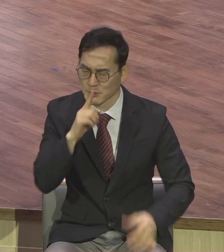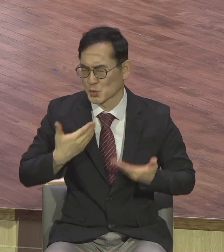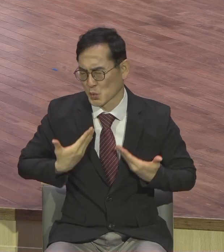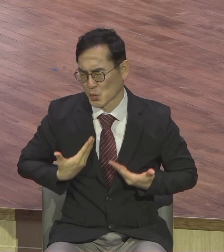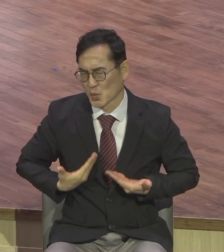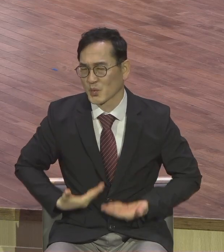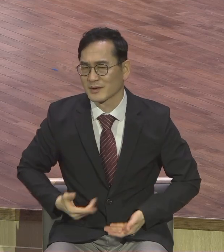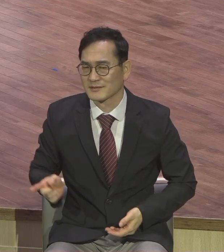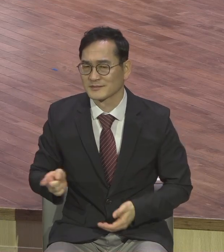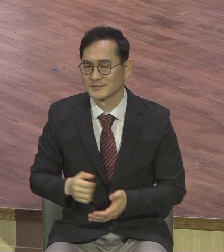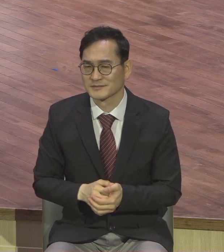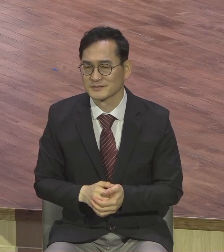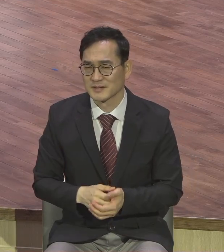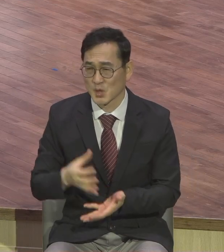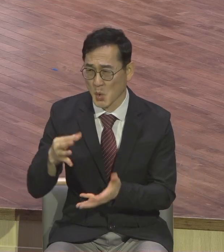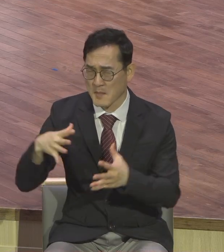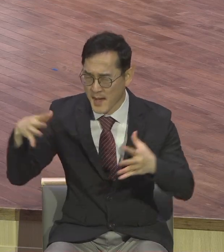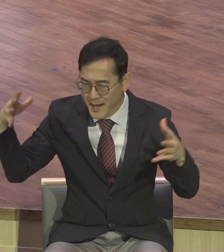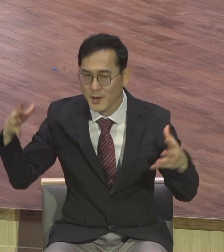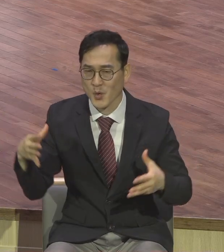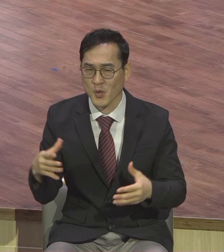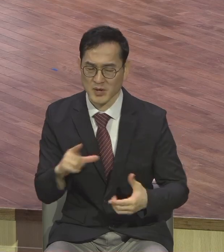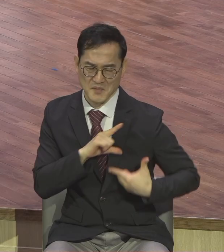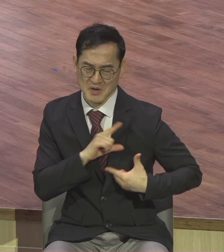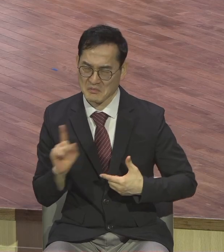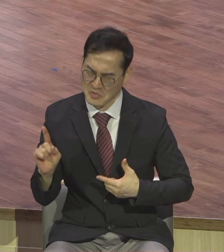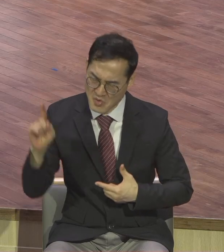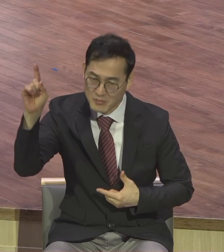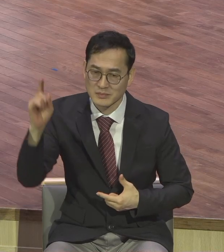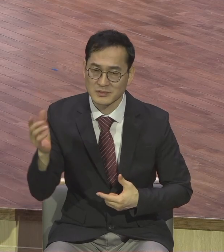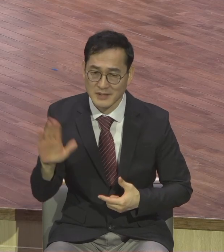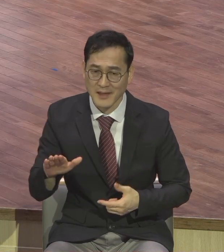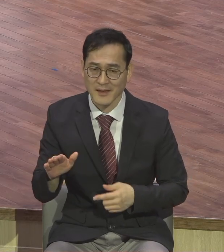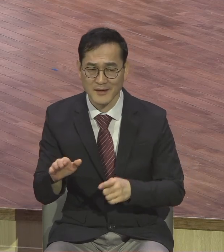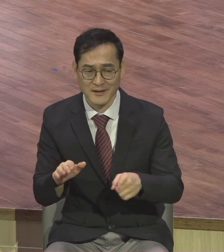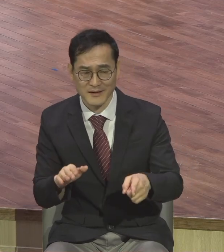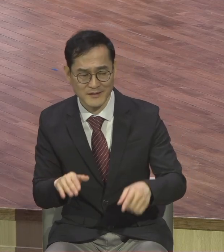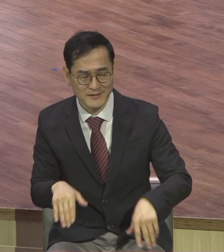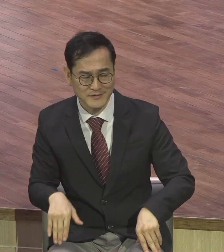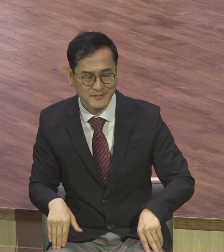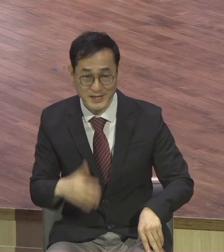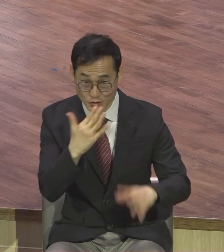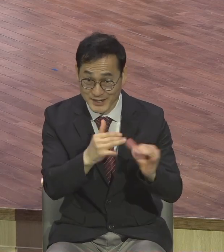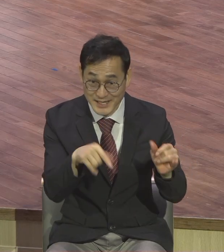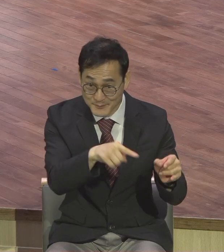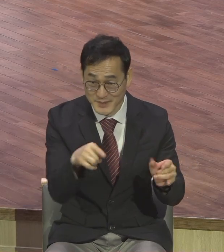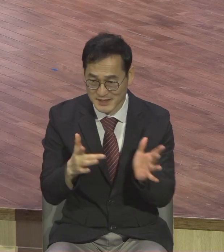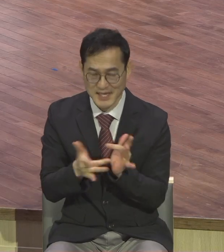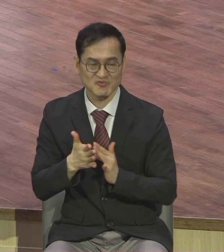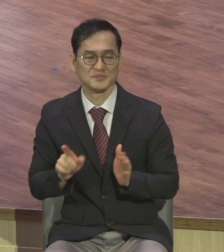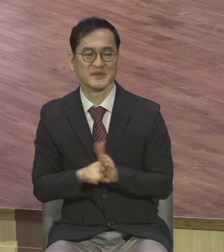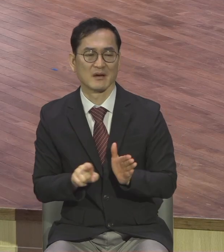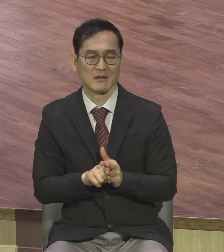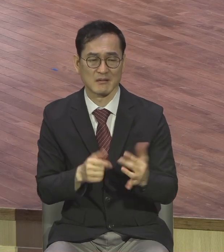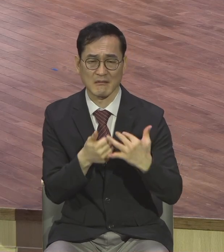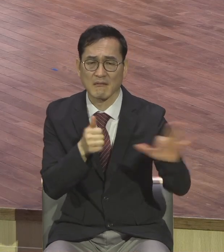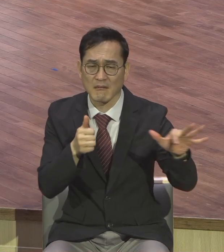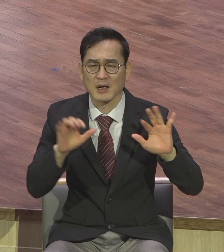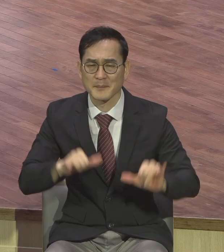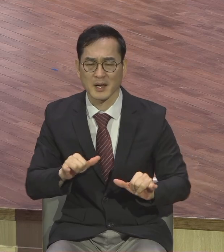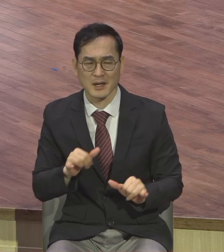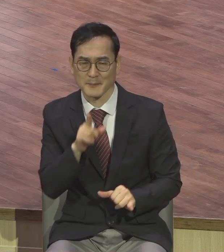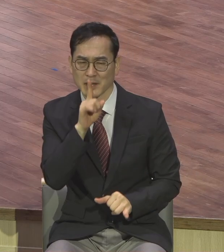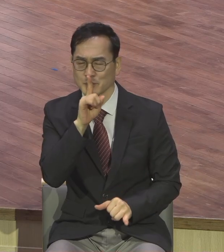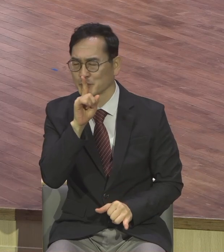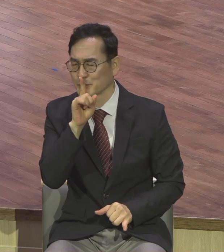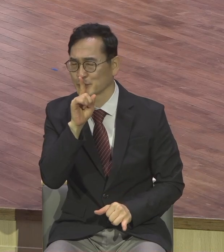있고 물질이 많고 하다 보니까 이 사람들 유대인들에게 자꾸 그렇게 공개적으로 보이면 곤란하니까 그런